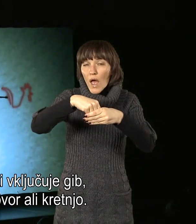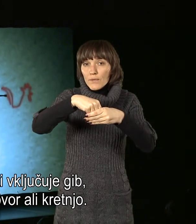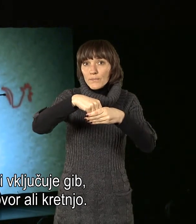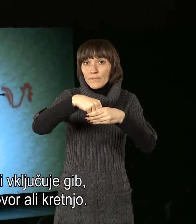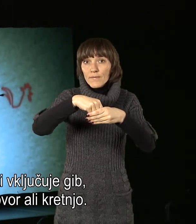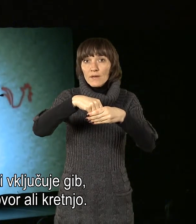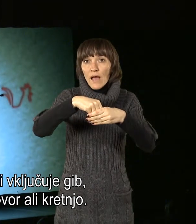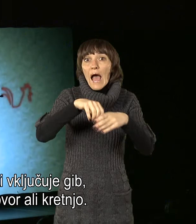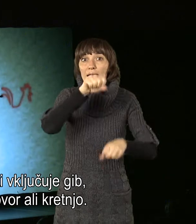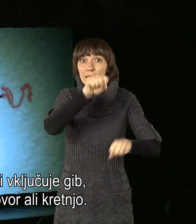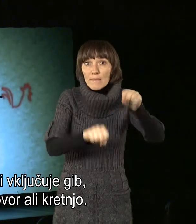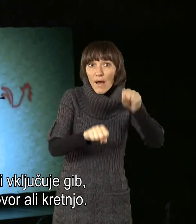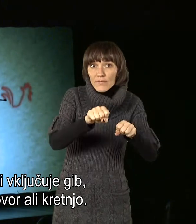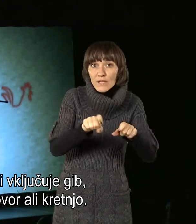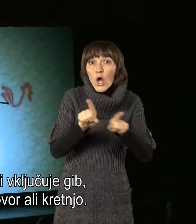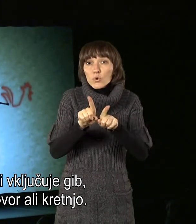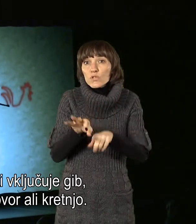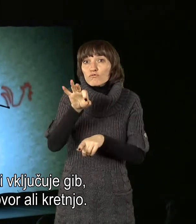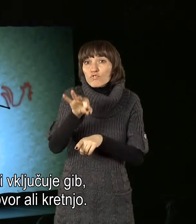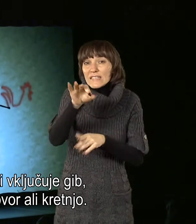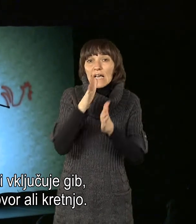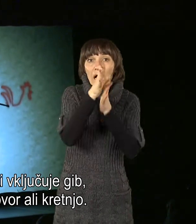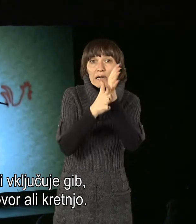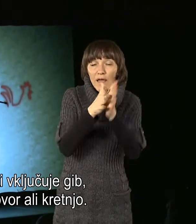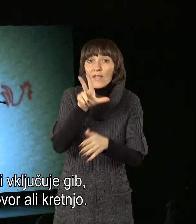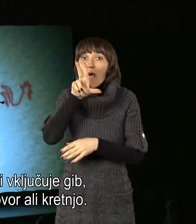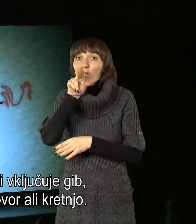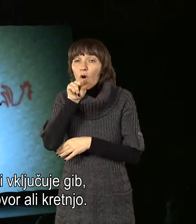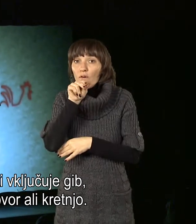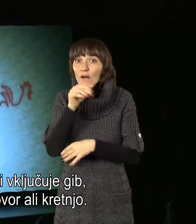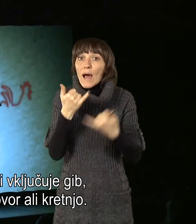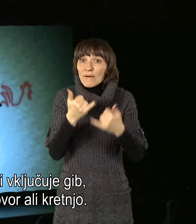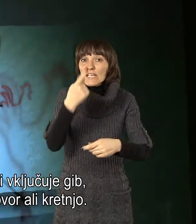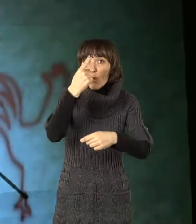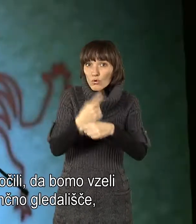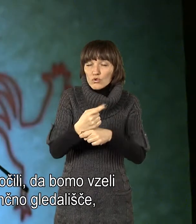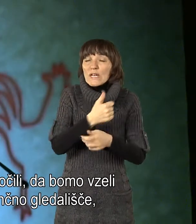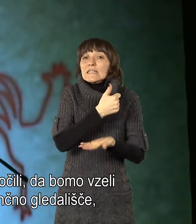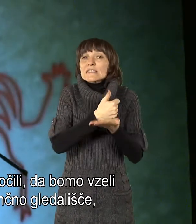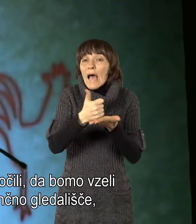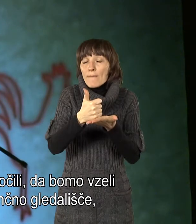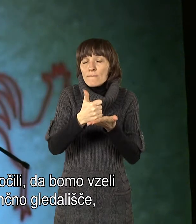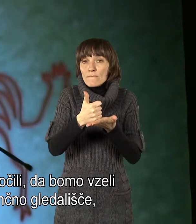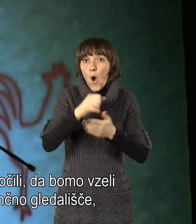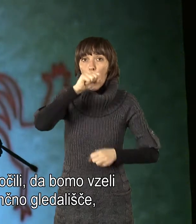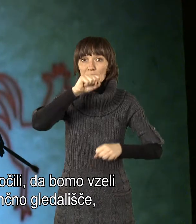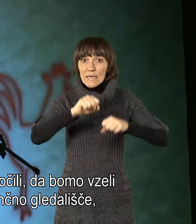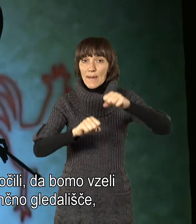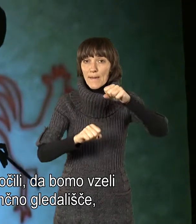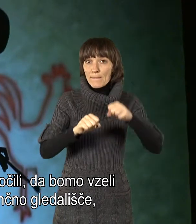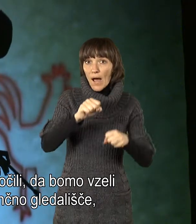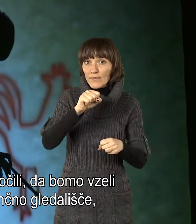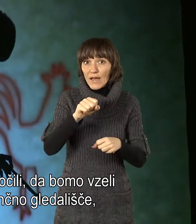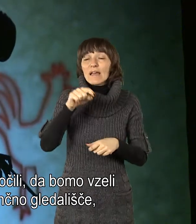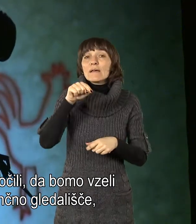ki vključuje gib, včasih tudi govor ali kretno, ampak tokrat smo se odločili, da bomo vzeli samo gib